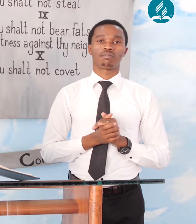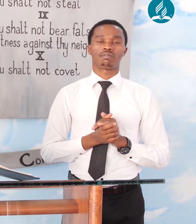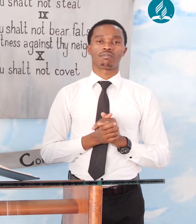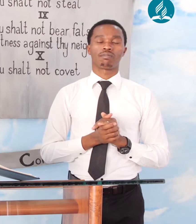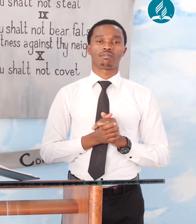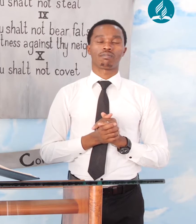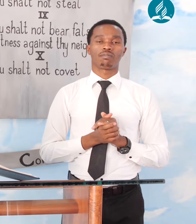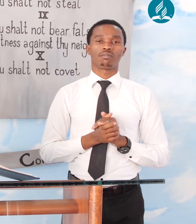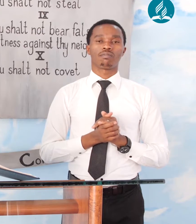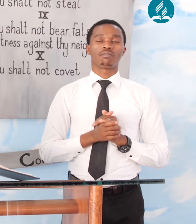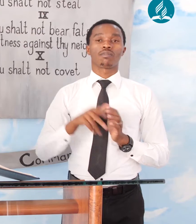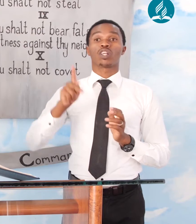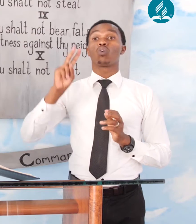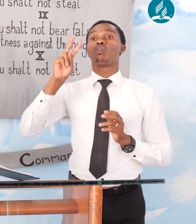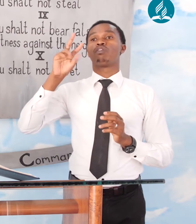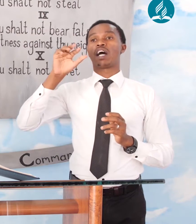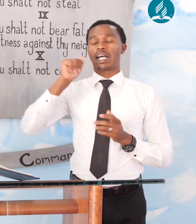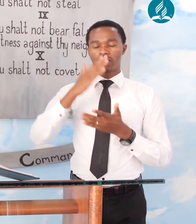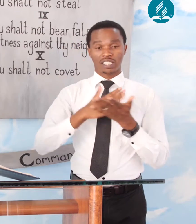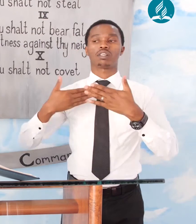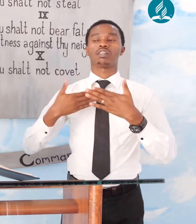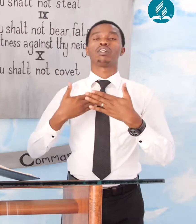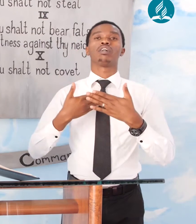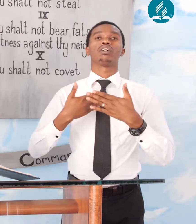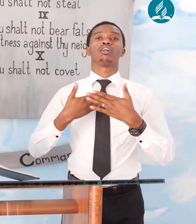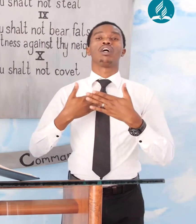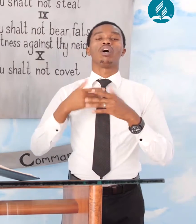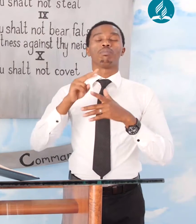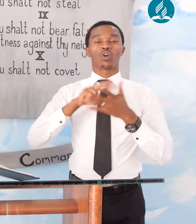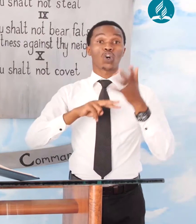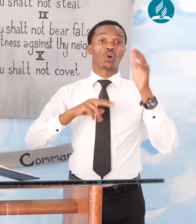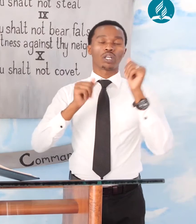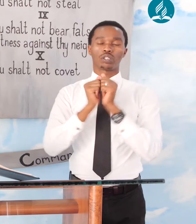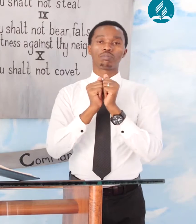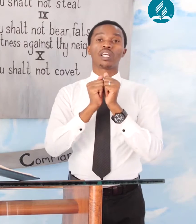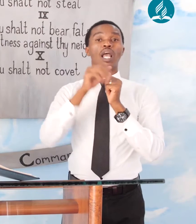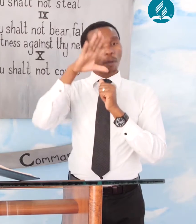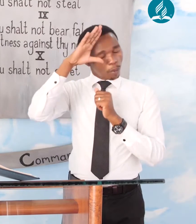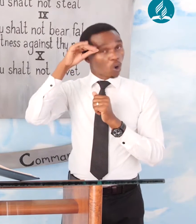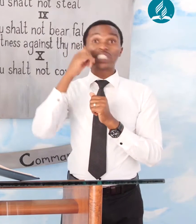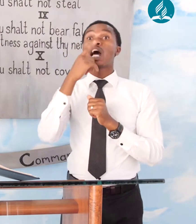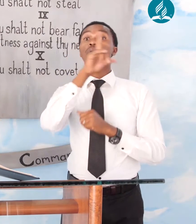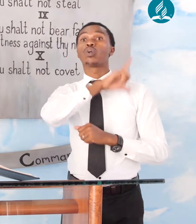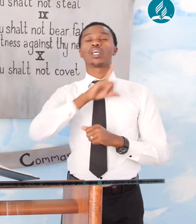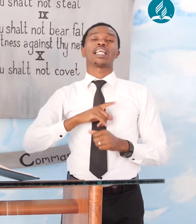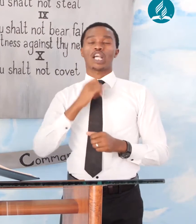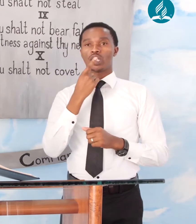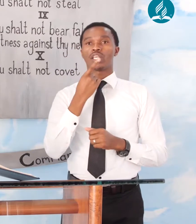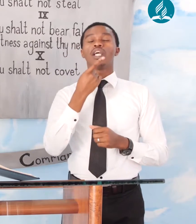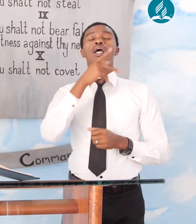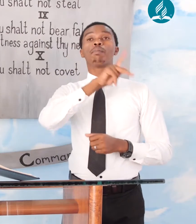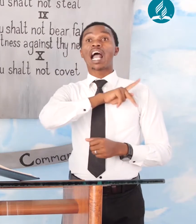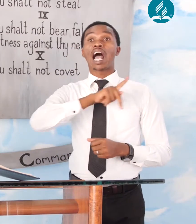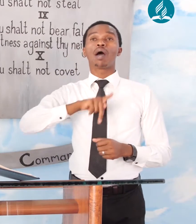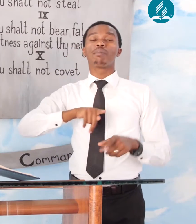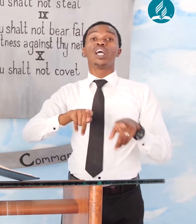wa 10 kugera 16 aravuga ngo ku murongo wa 10 haravuga ngo Mose abwira Uwiteka ati mwami na